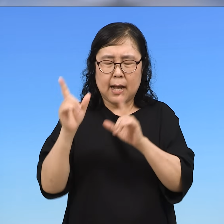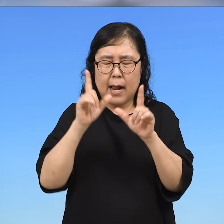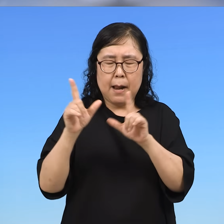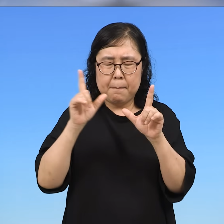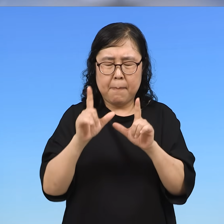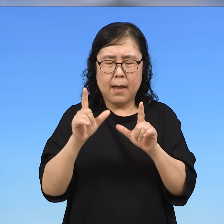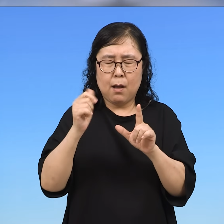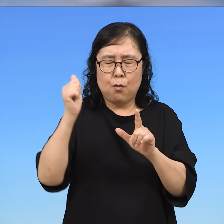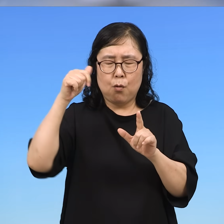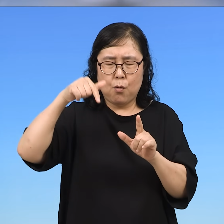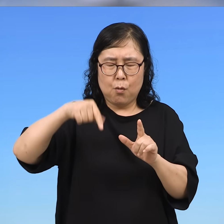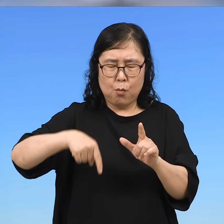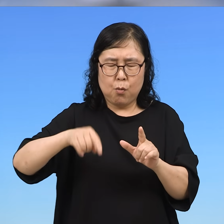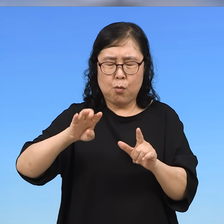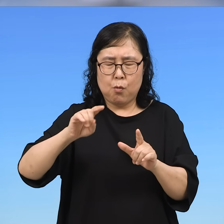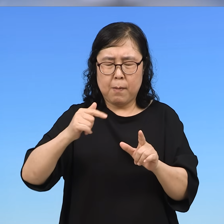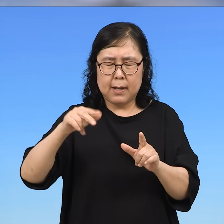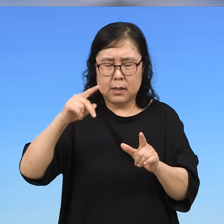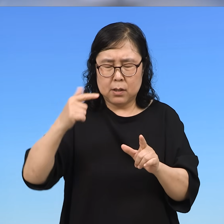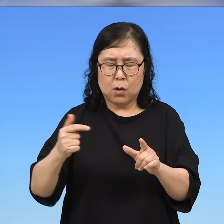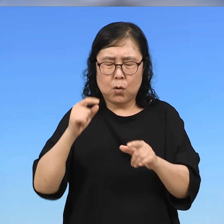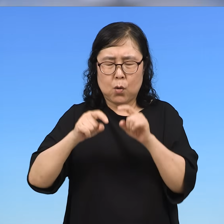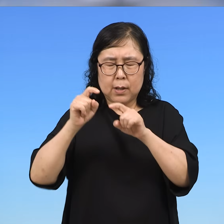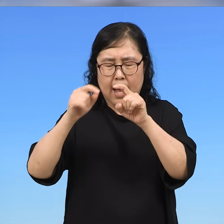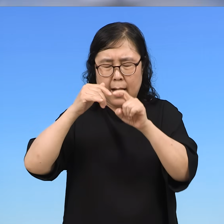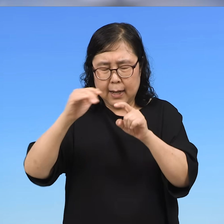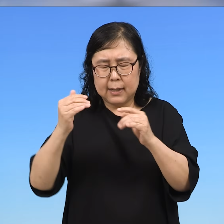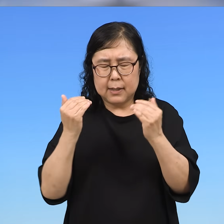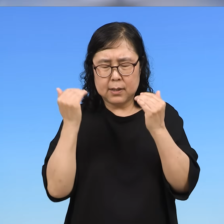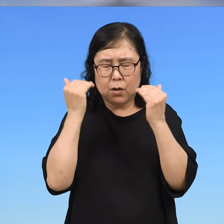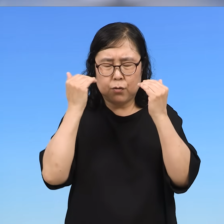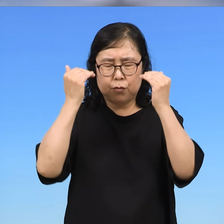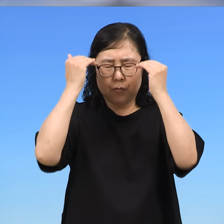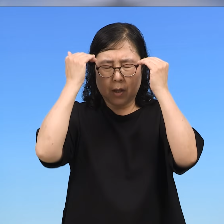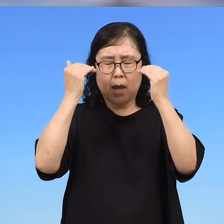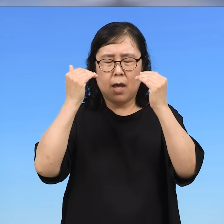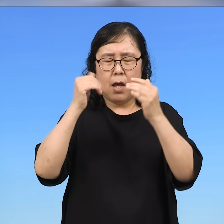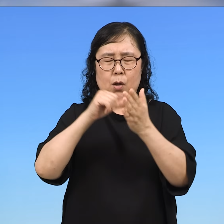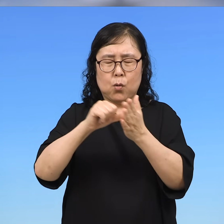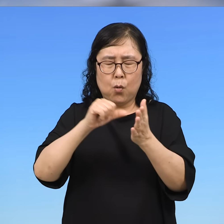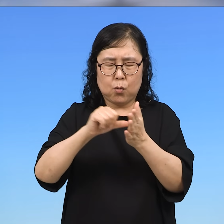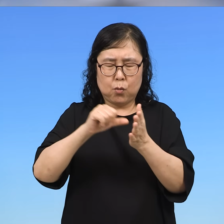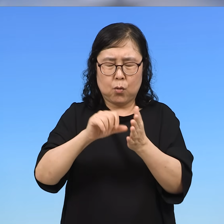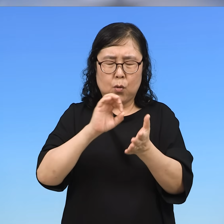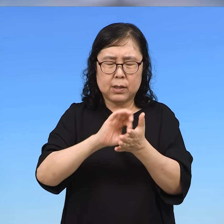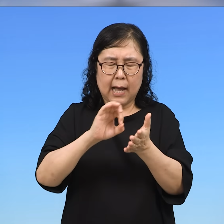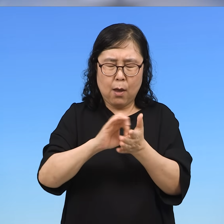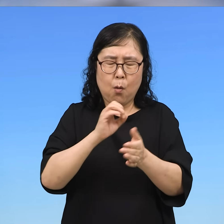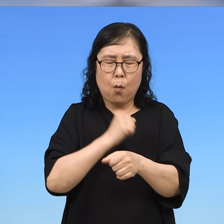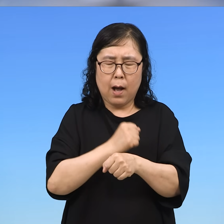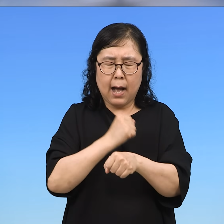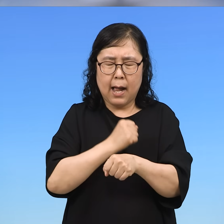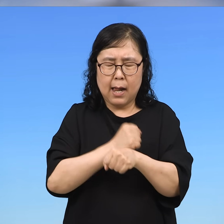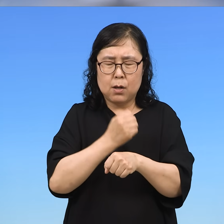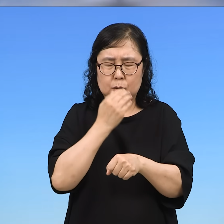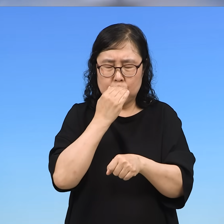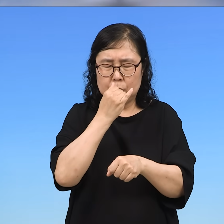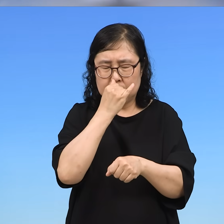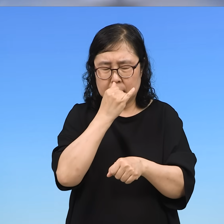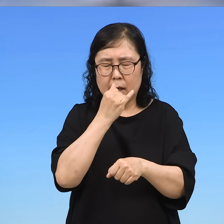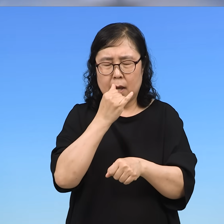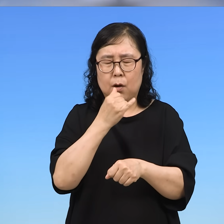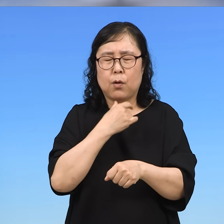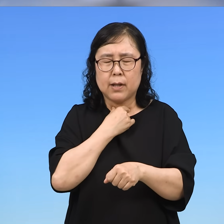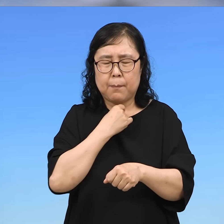오히려 인생의 후반전으로 나아가는 성숙의 도구로 사용하는, 오늘 아버지 우리 성도님들